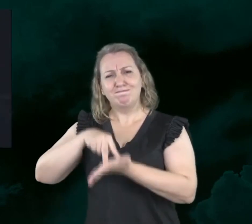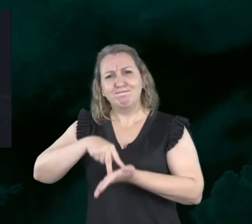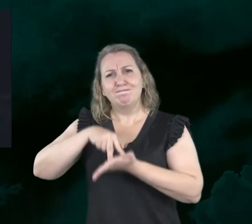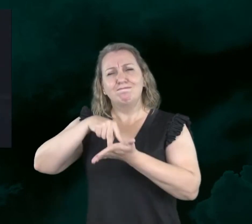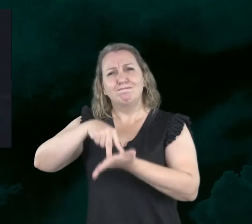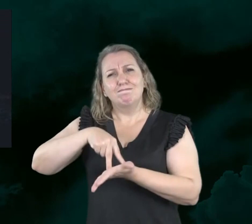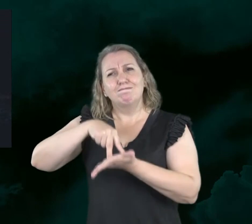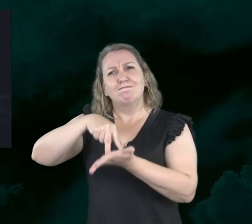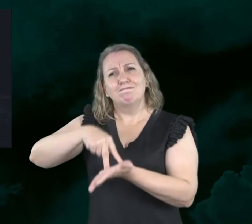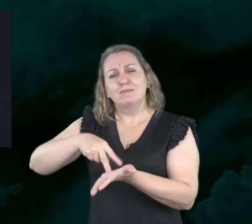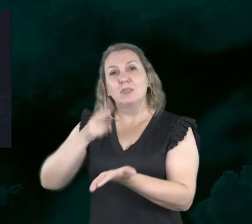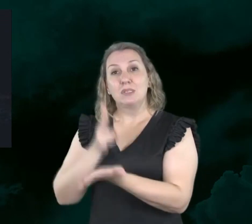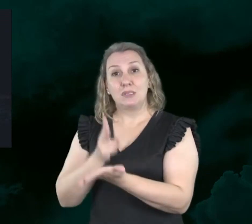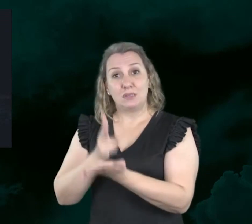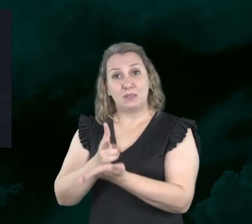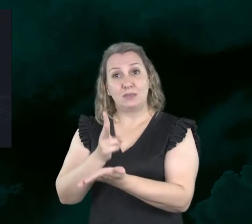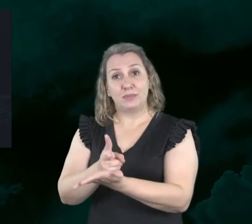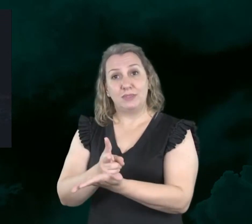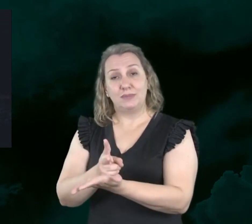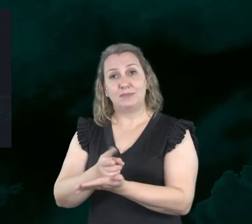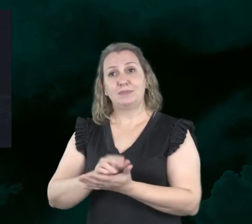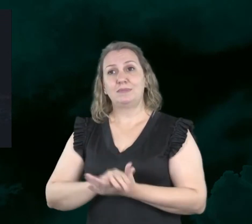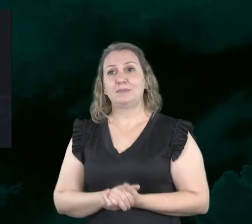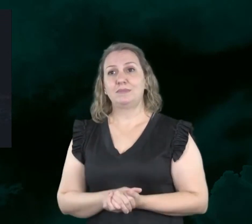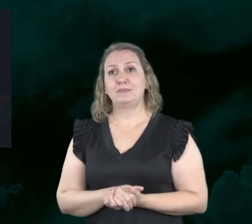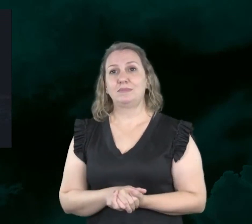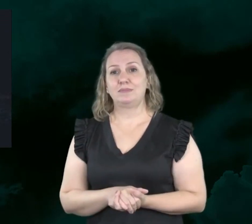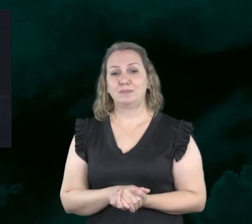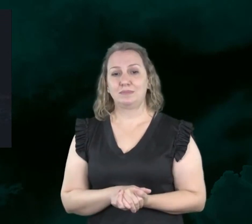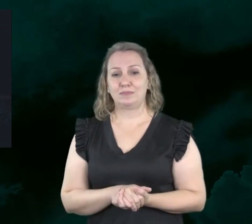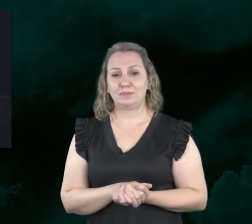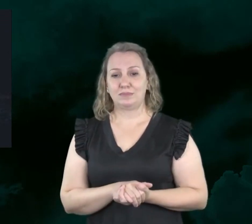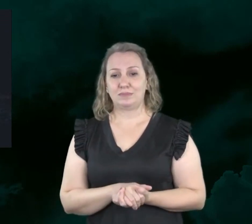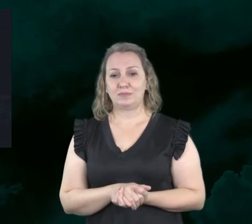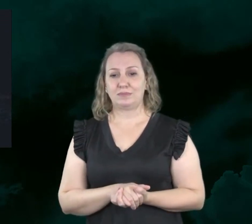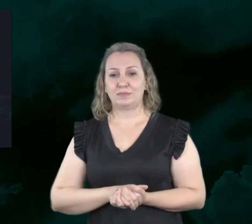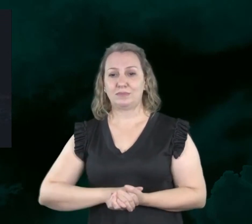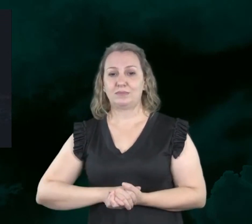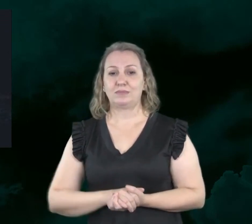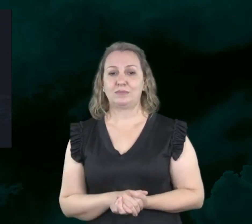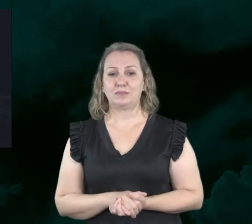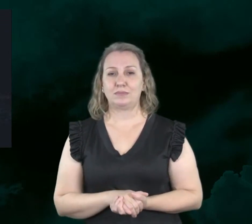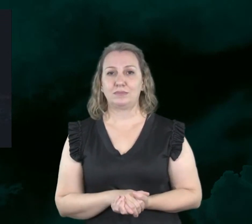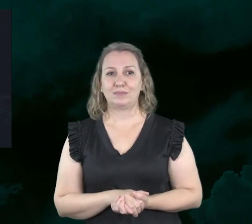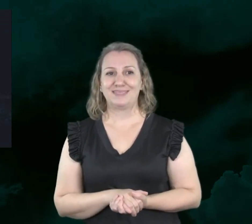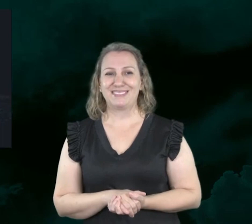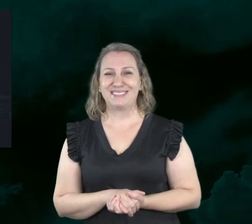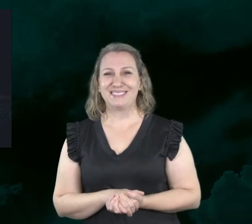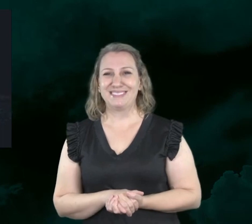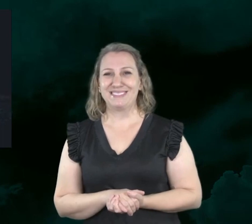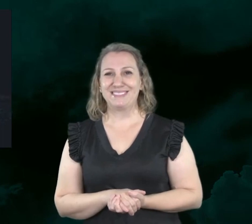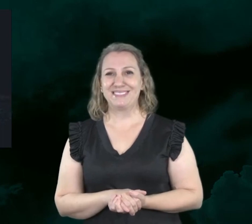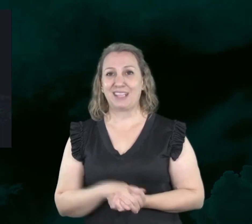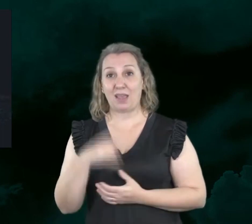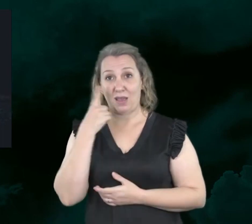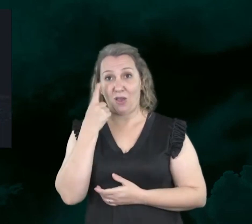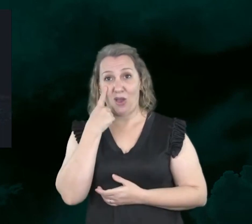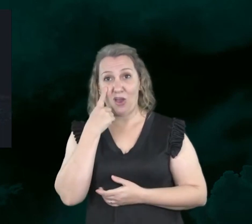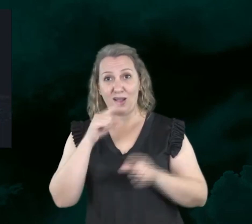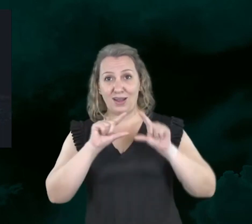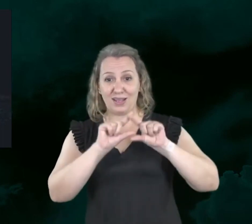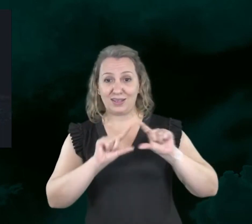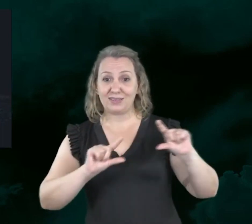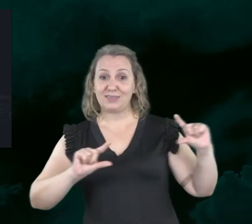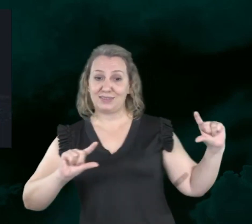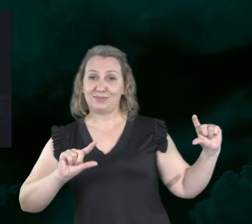ela marca, né? Era isso aqui, vocês demoraram para achar, né? Essa aqui é a palavra